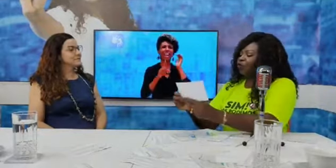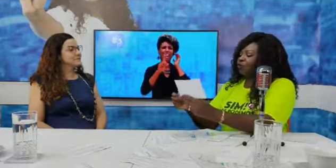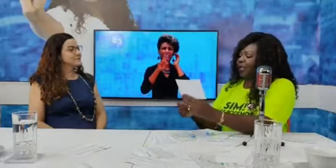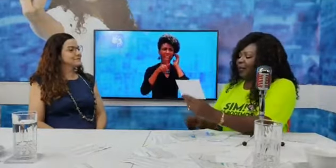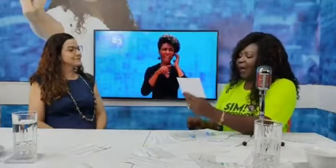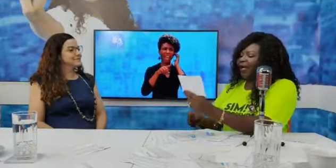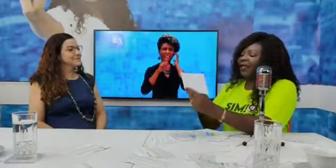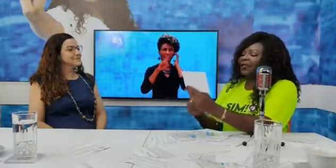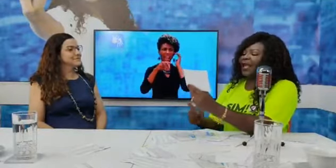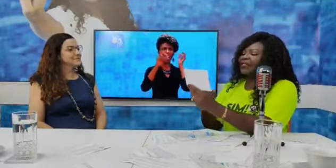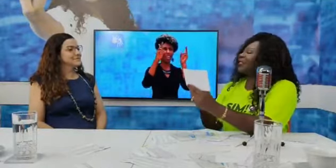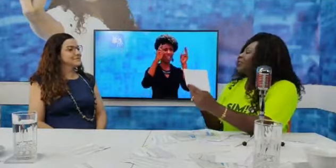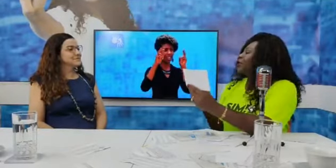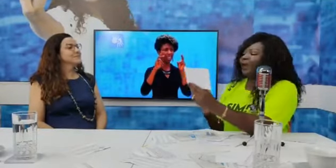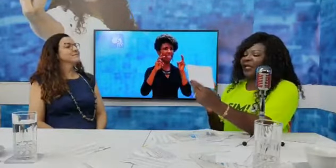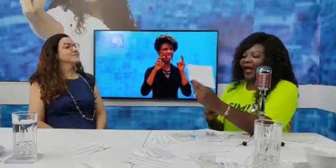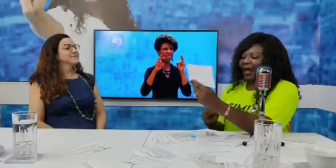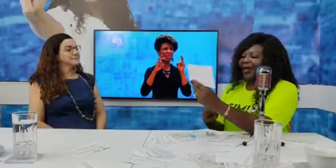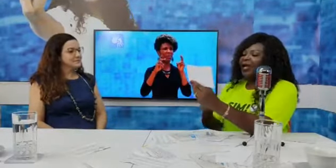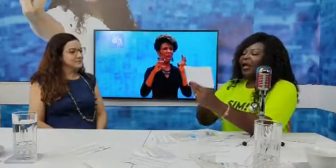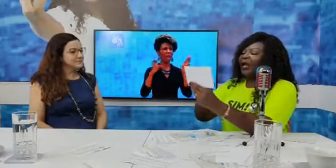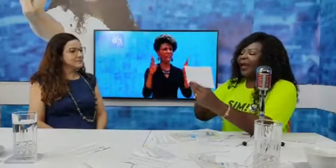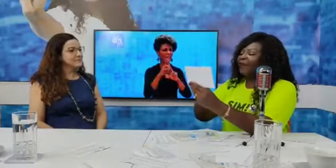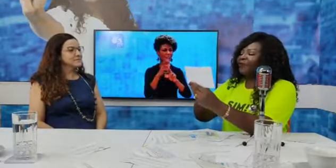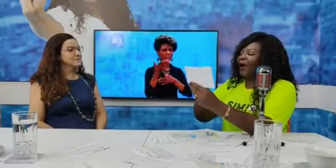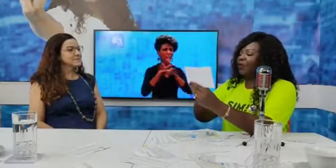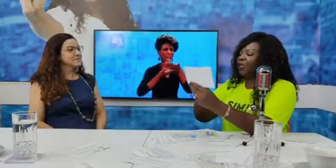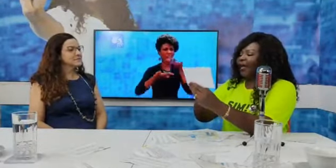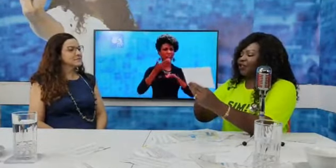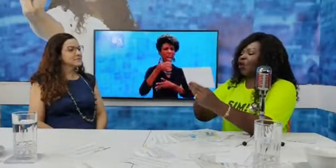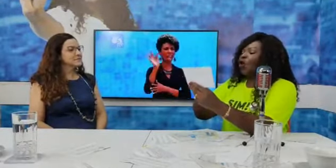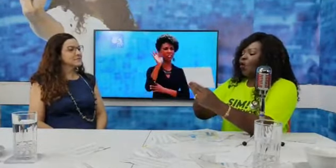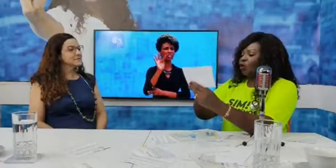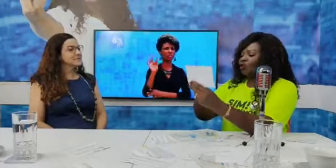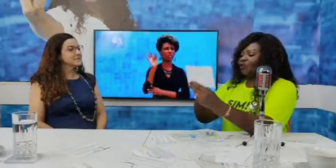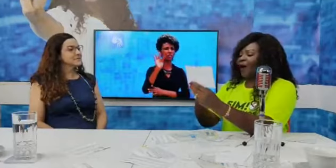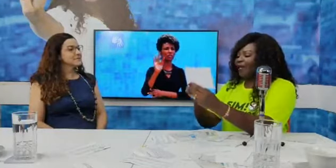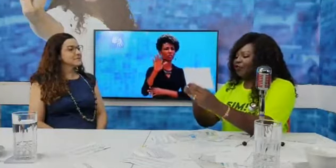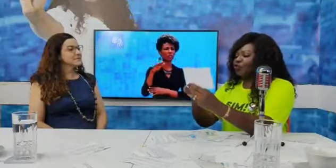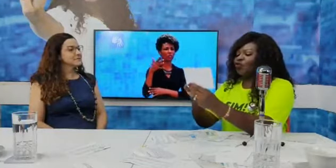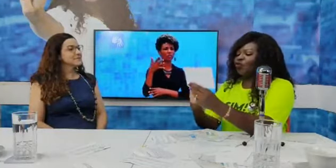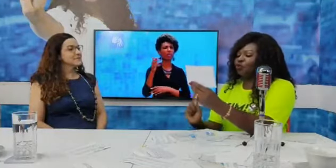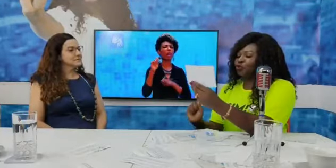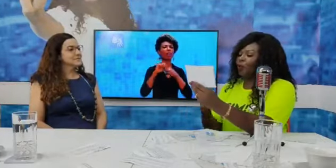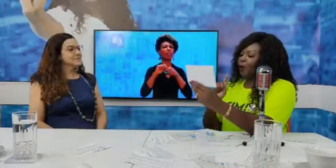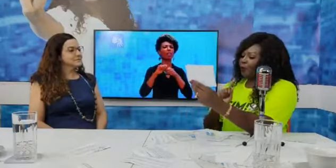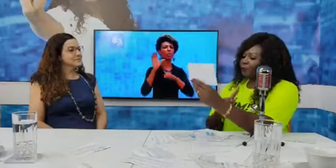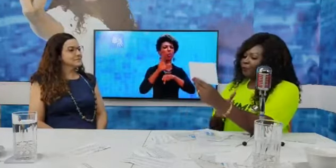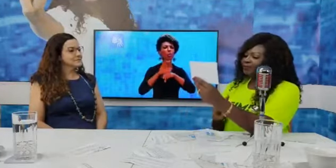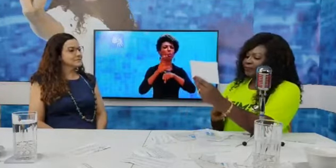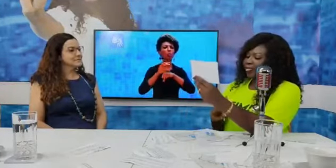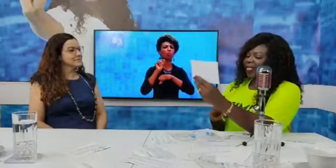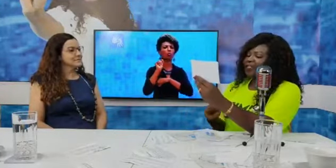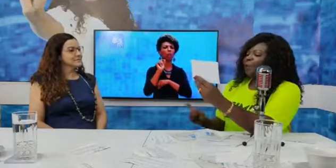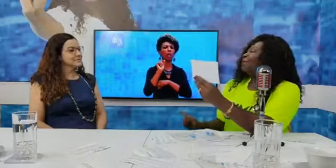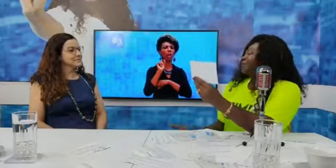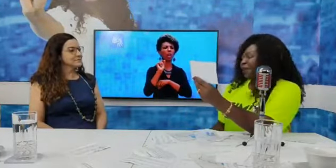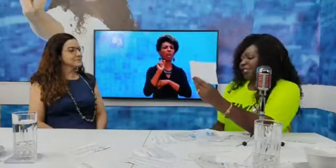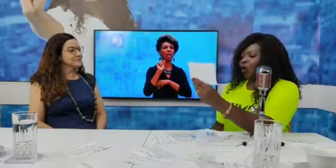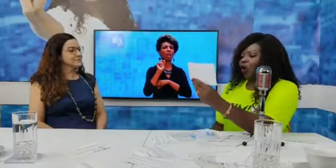foi um tema interdisciplinar lá na faculdade, onde faço o curso